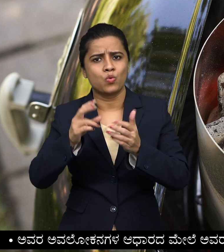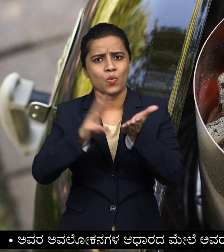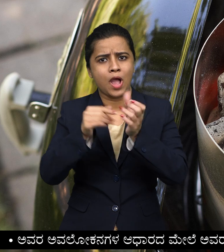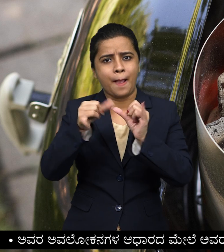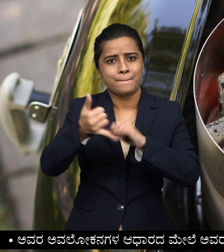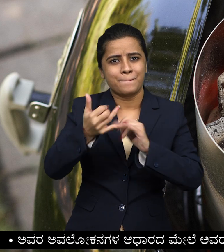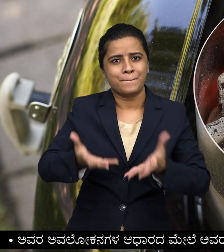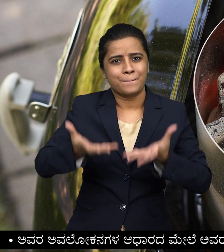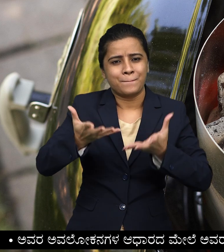ಪ್ರಸ್ತಾಪಿಸಿದರು.